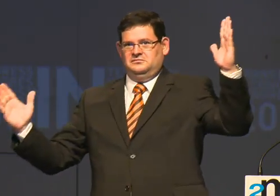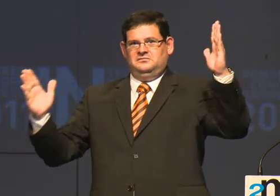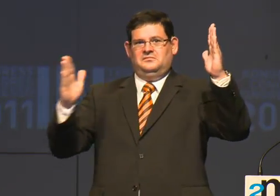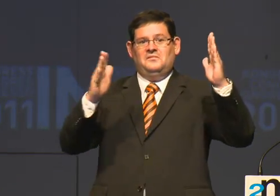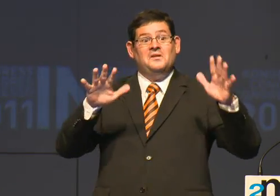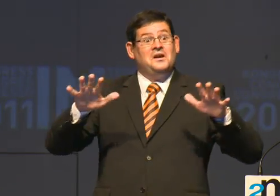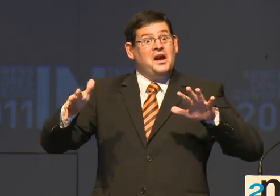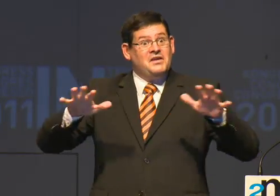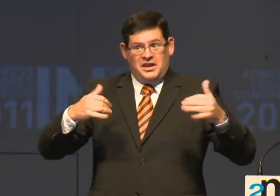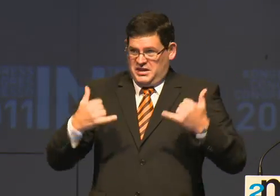à 2009.